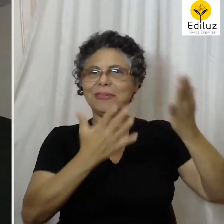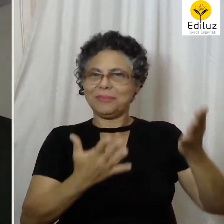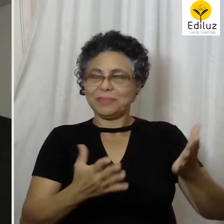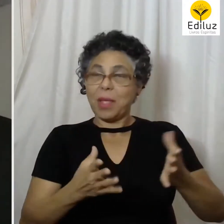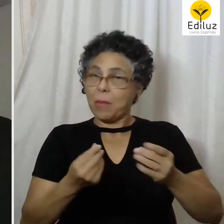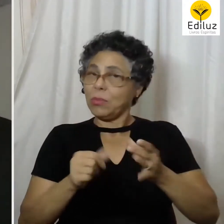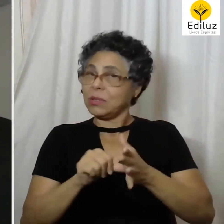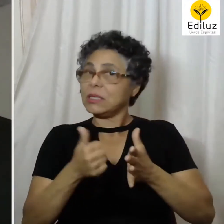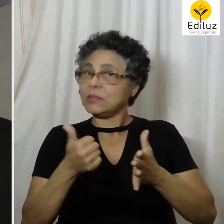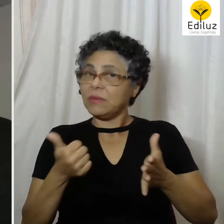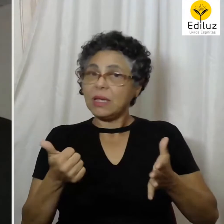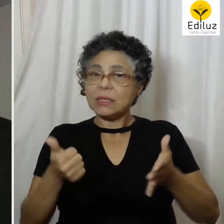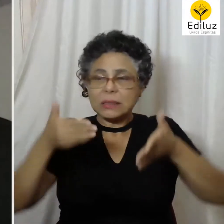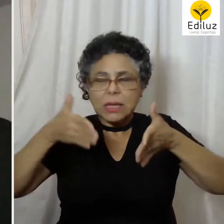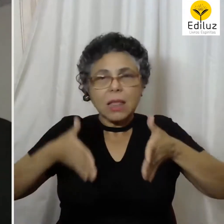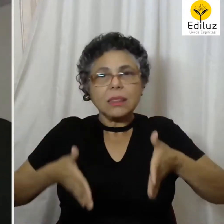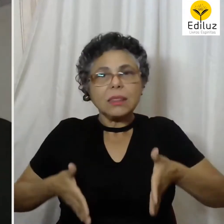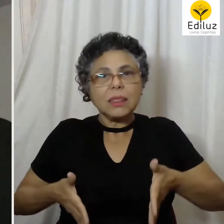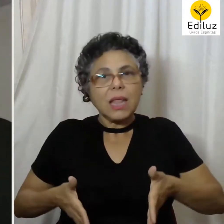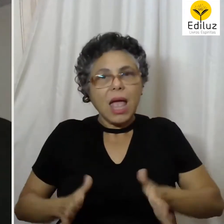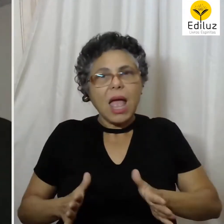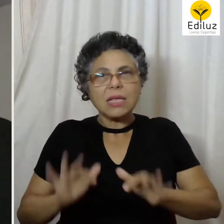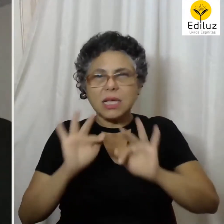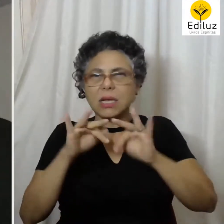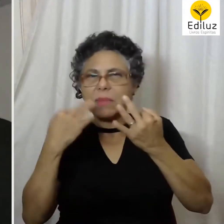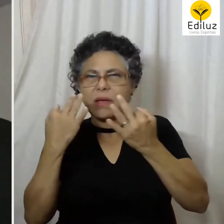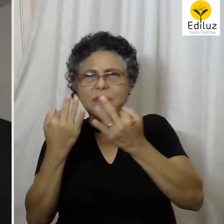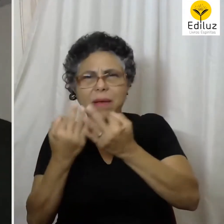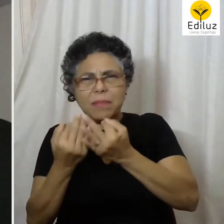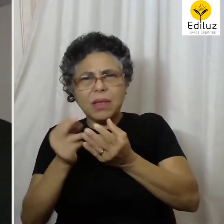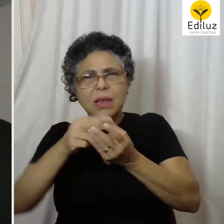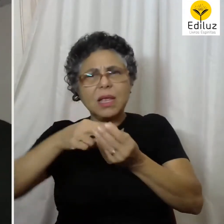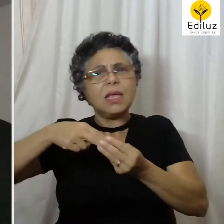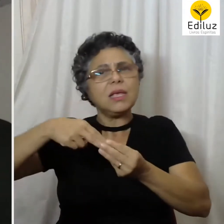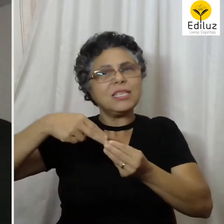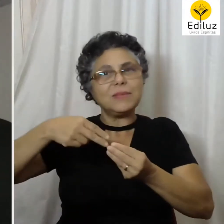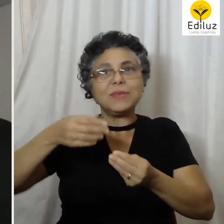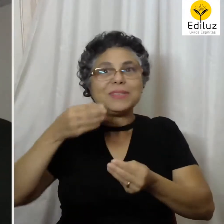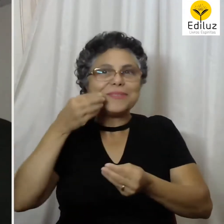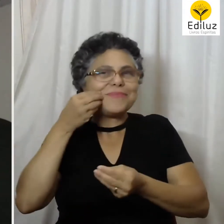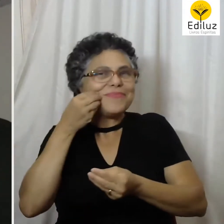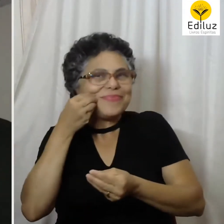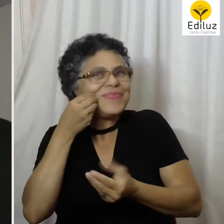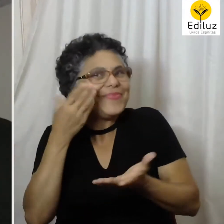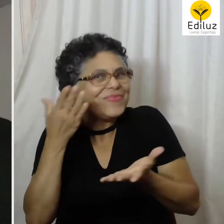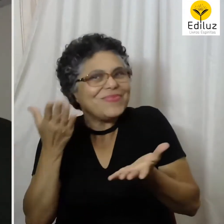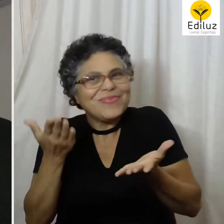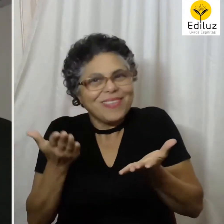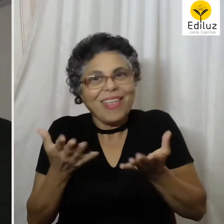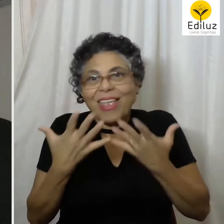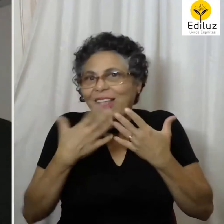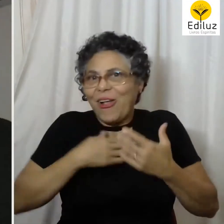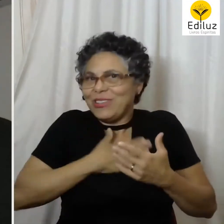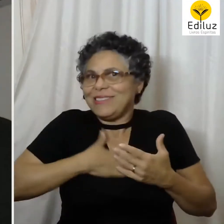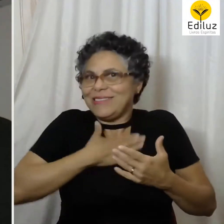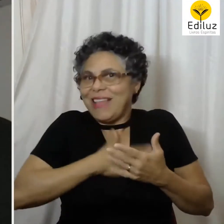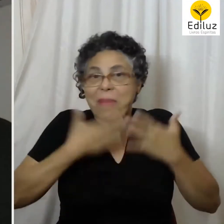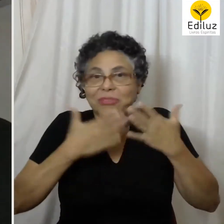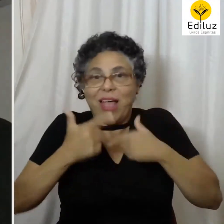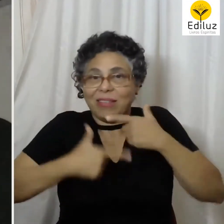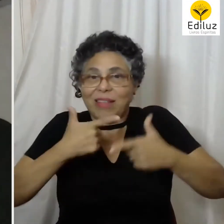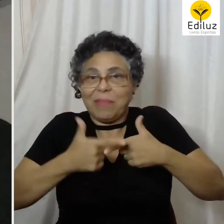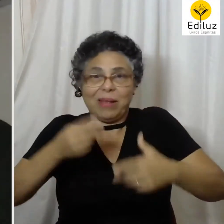Muitas vezes também nascem numa família os espíritos simpáticos, que já trabalharam